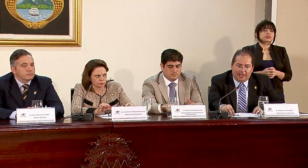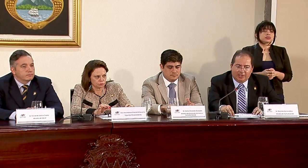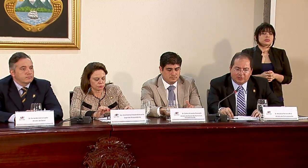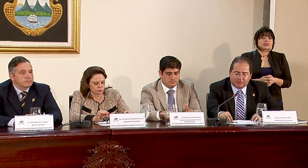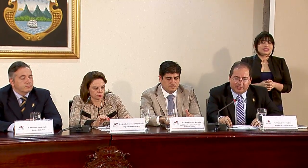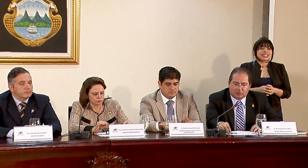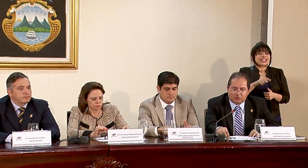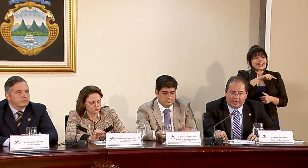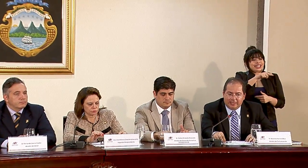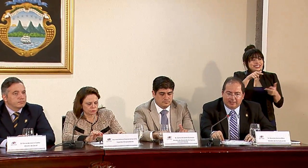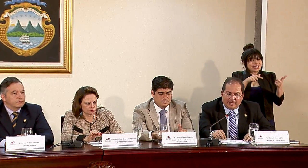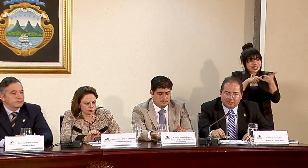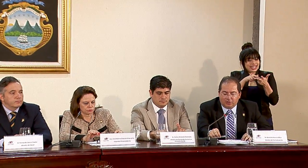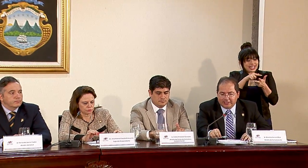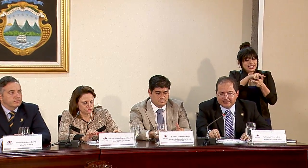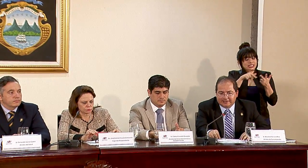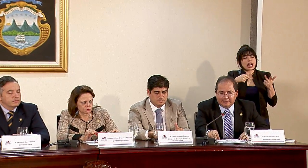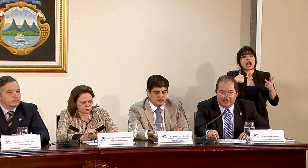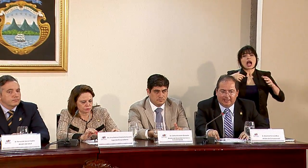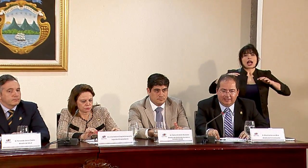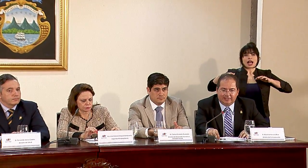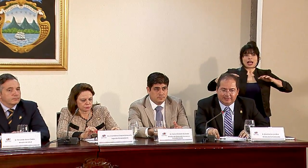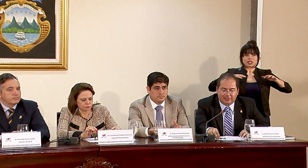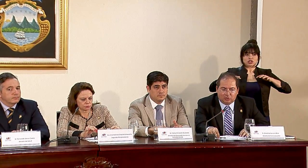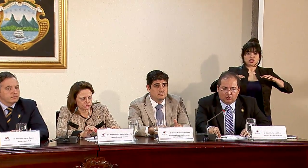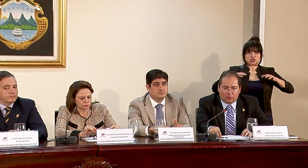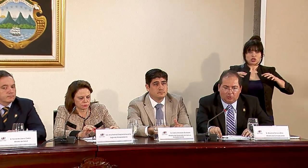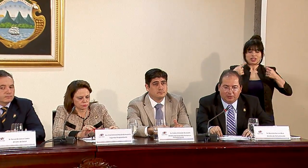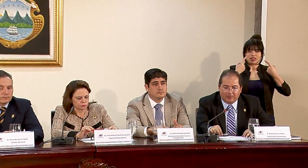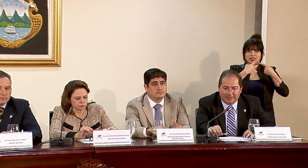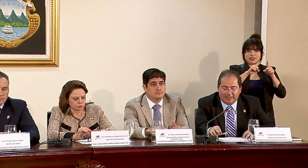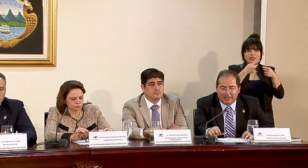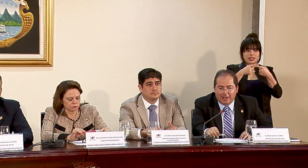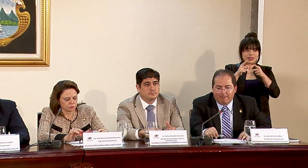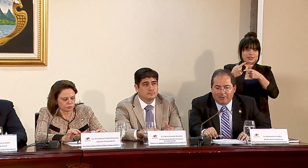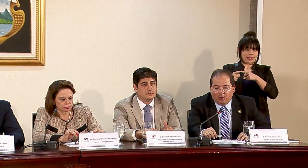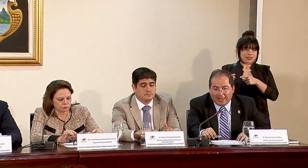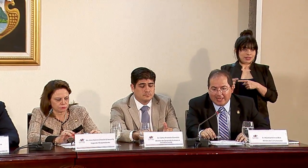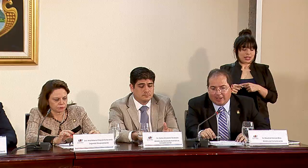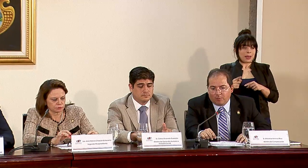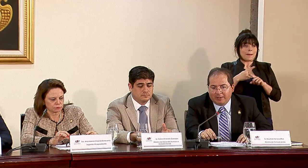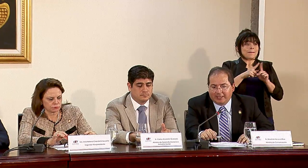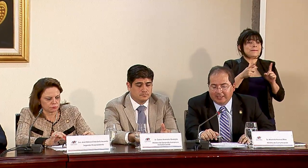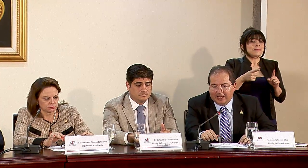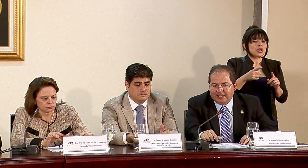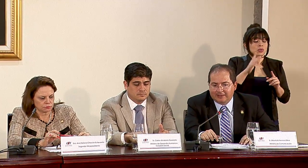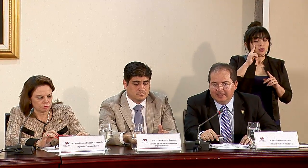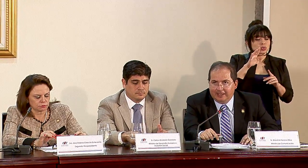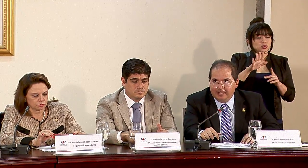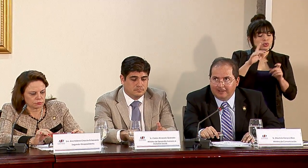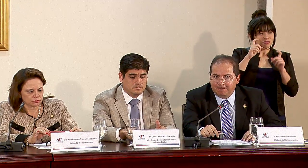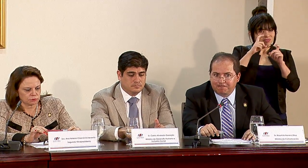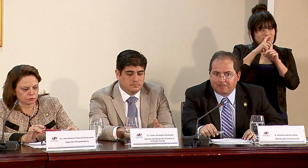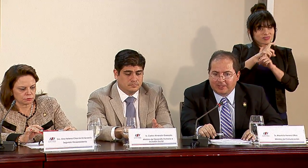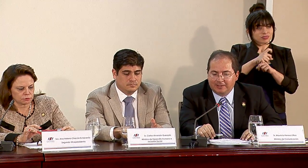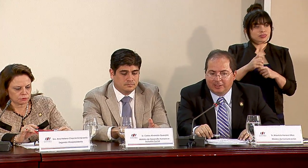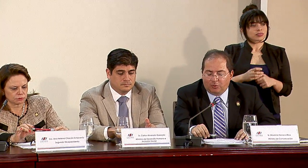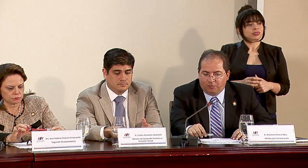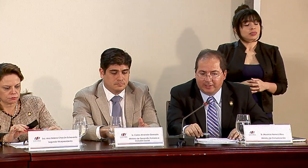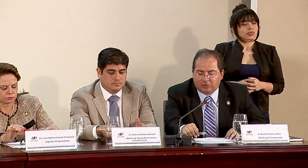En esos aspectos hay acciones de distinto nivel, pero dada la complejidad del